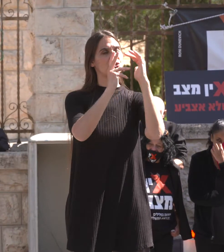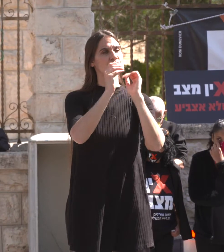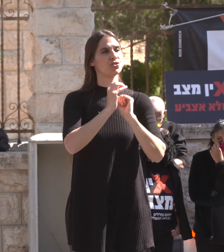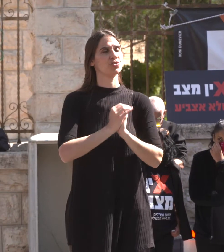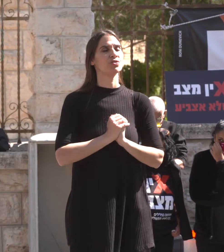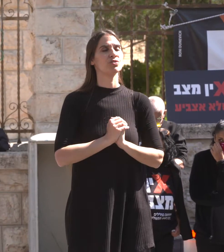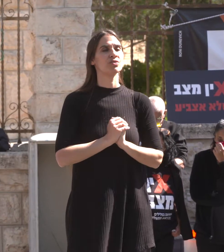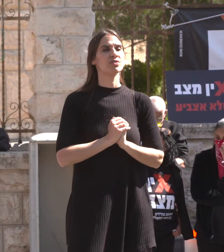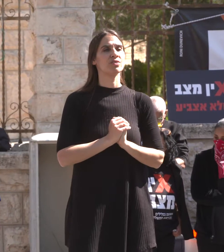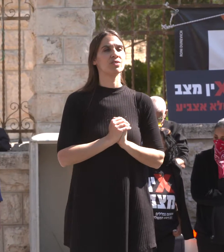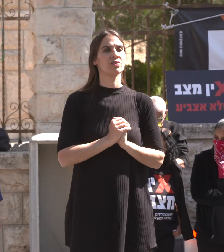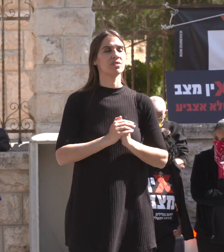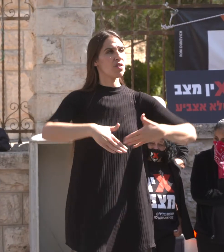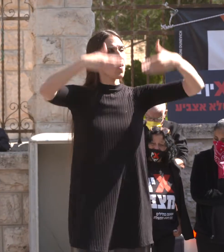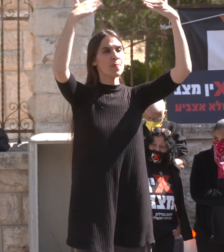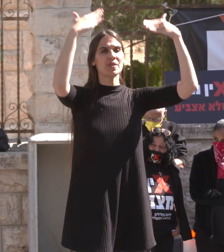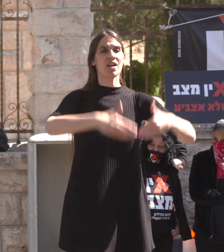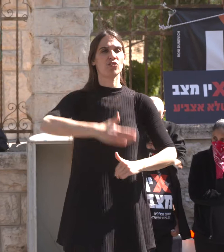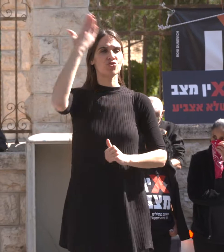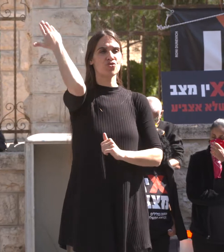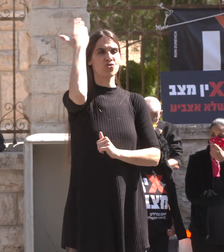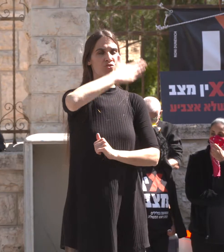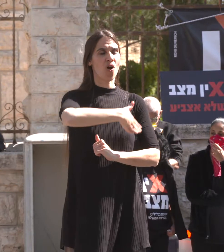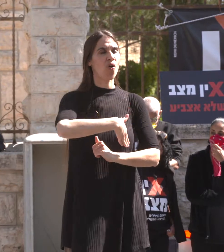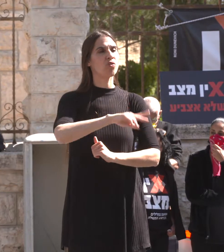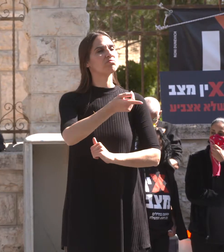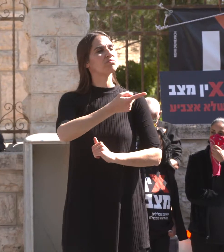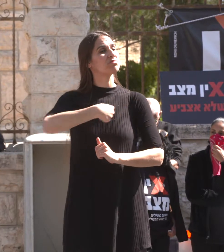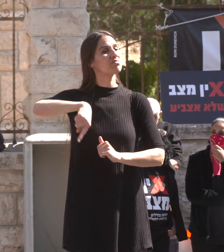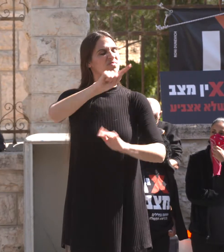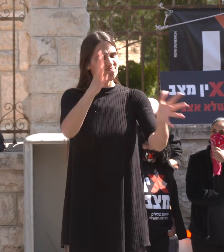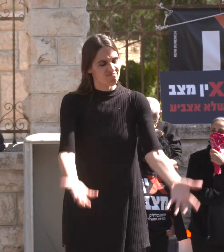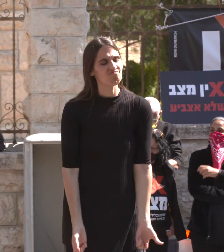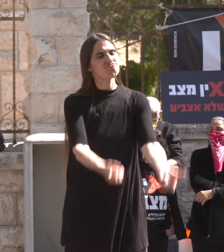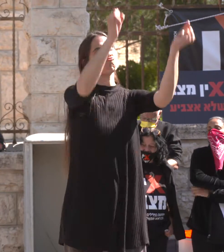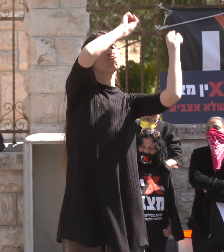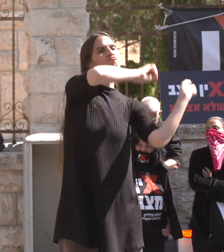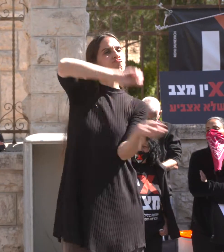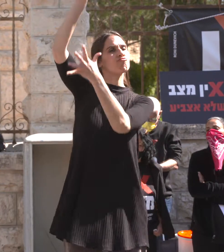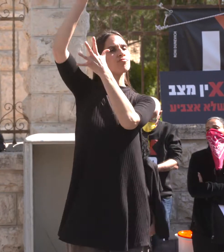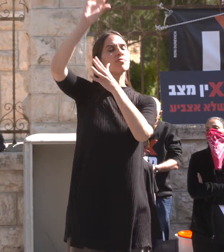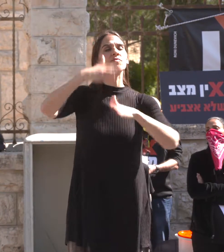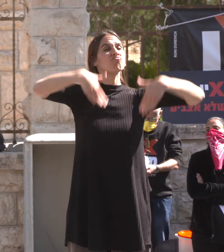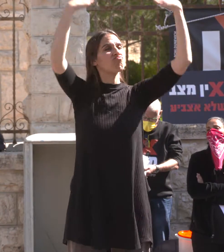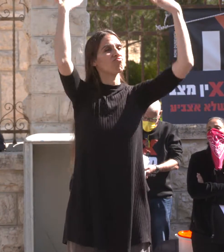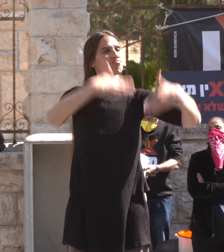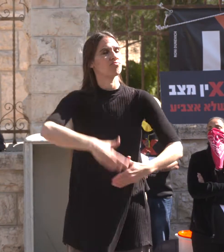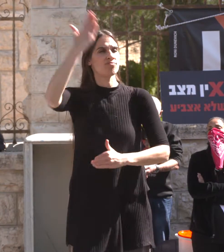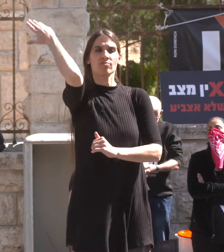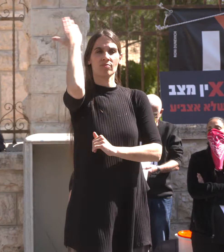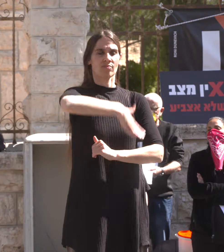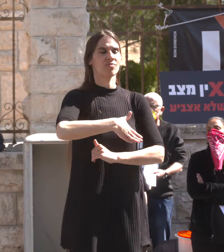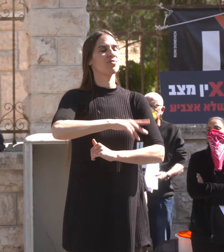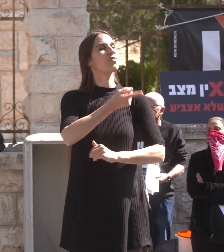ואש. מסך שחור, מסך שחור, אנחנו נרים את המסך השחור. מסך